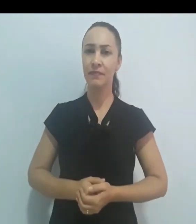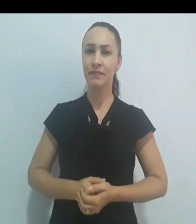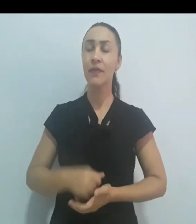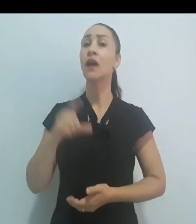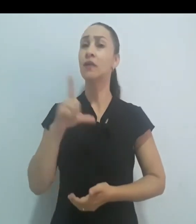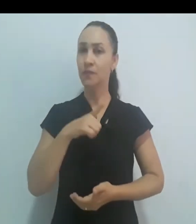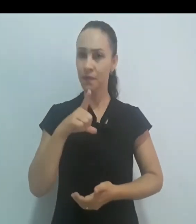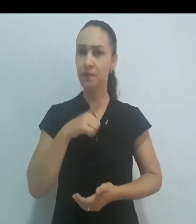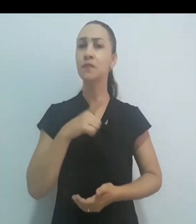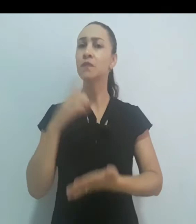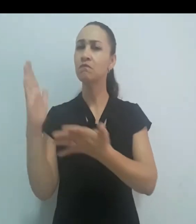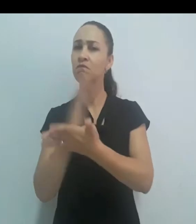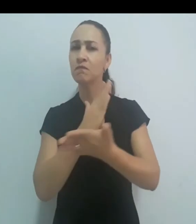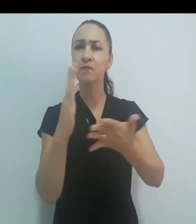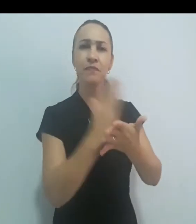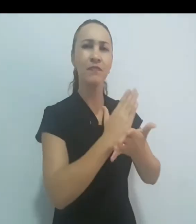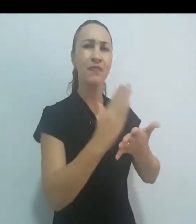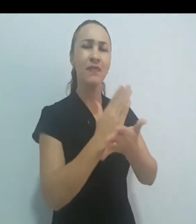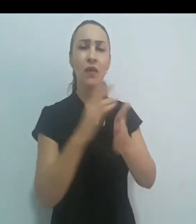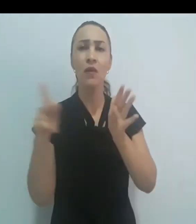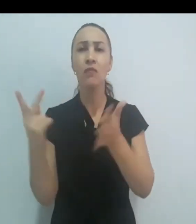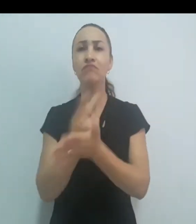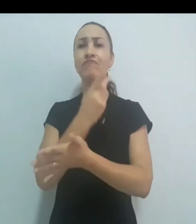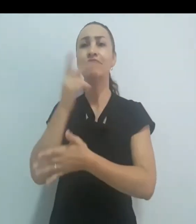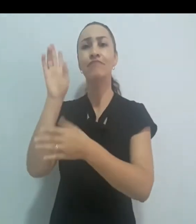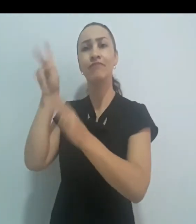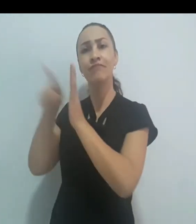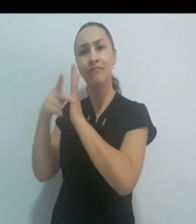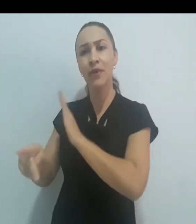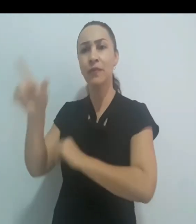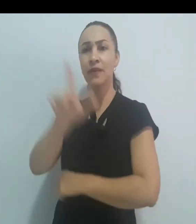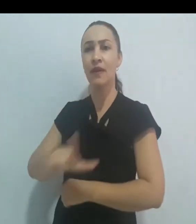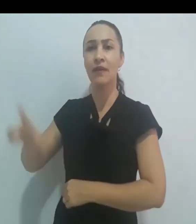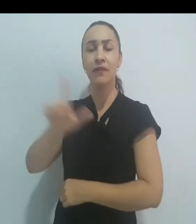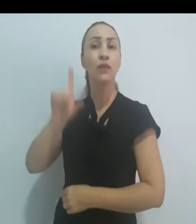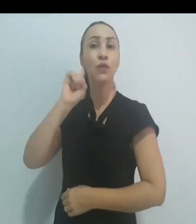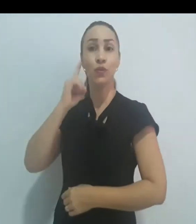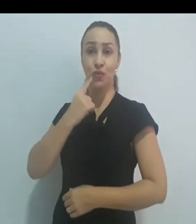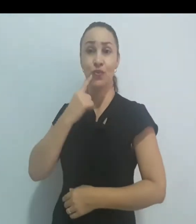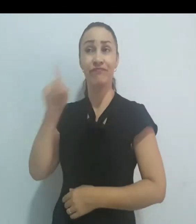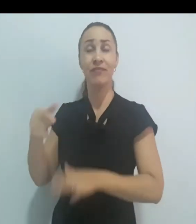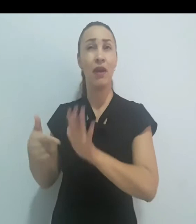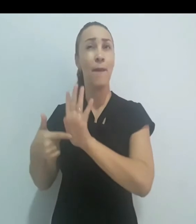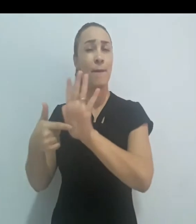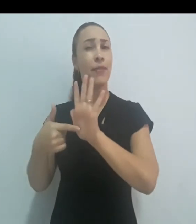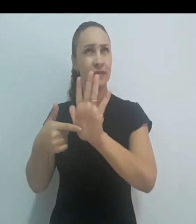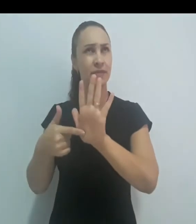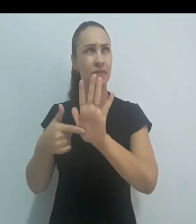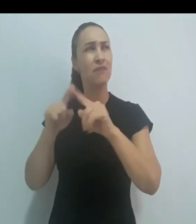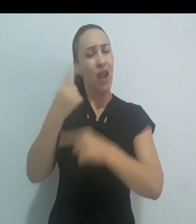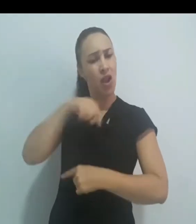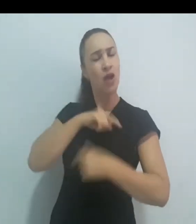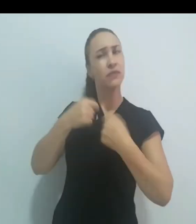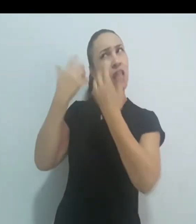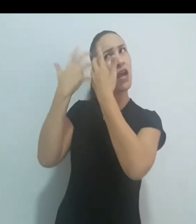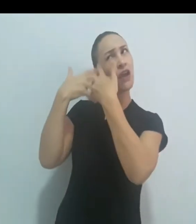existem algumas situações da literatura surda que são apresentadas e que a gente precisa também